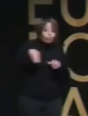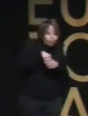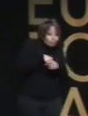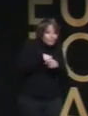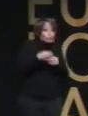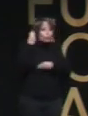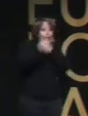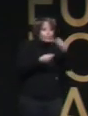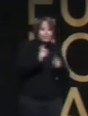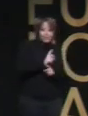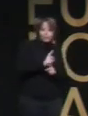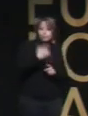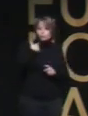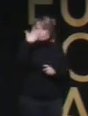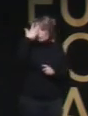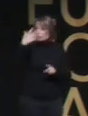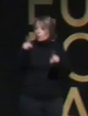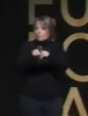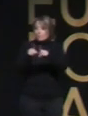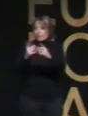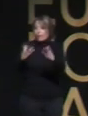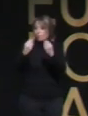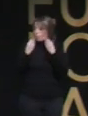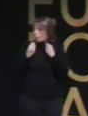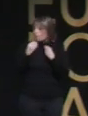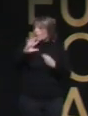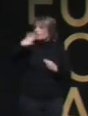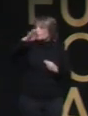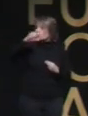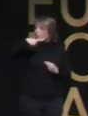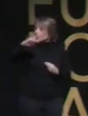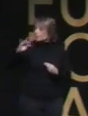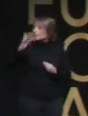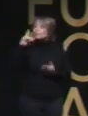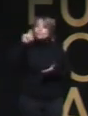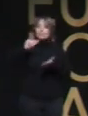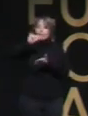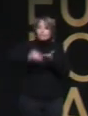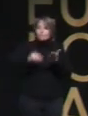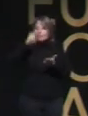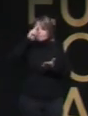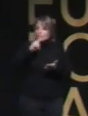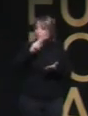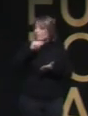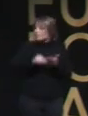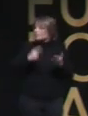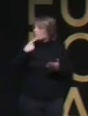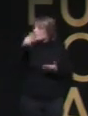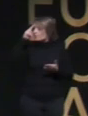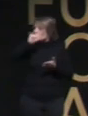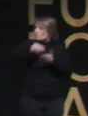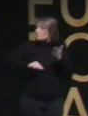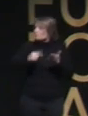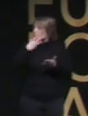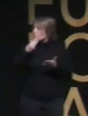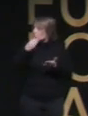hacía. ¿Vale? Que yo todavía me acuerdo que mi hermana me echó la bronca, sería quinto EGB, sexto, que había falsificado la firma de mi padre. Y yo decía a mi padre, ahí está, ¿qué firma más guay